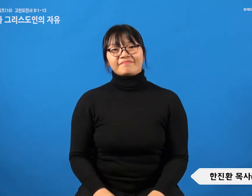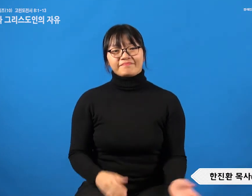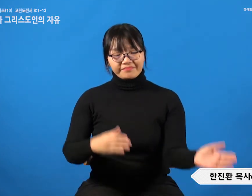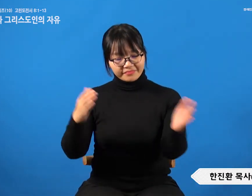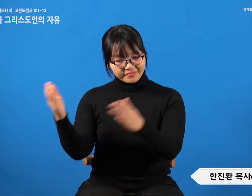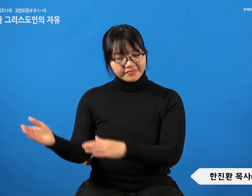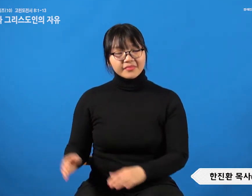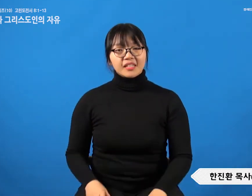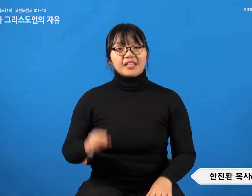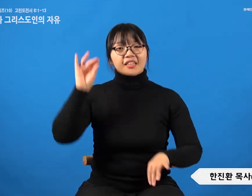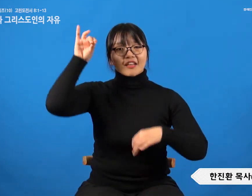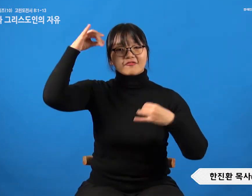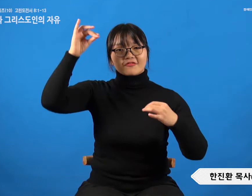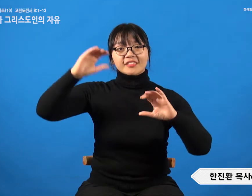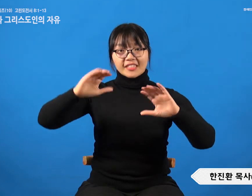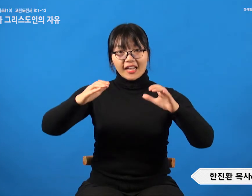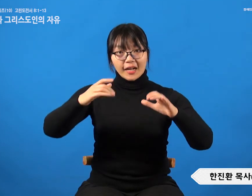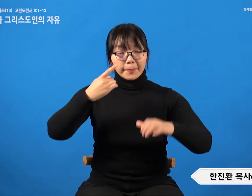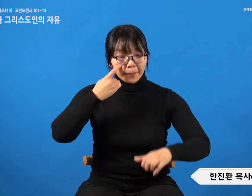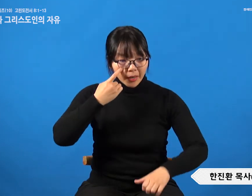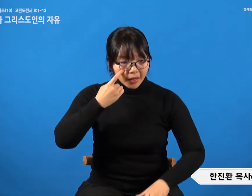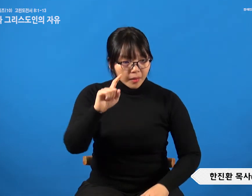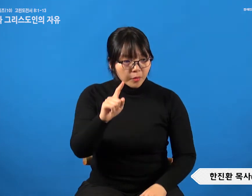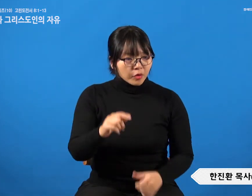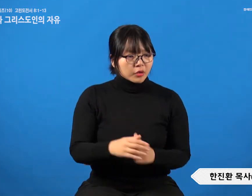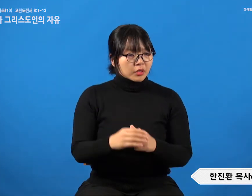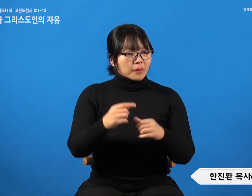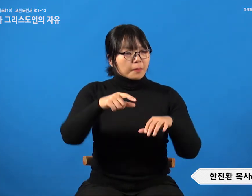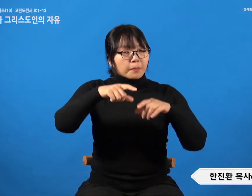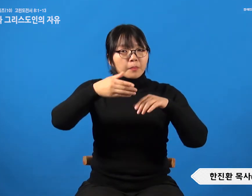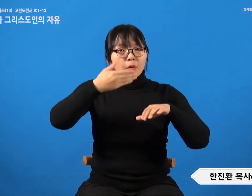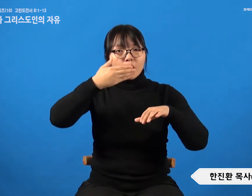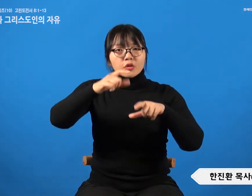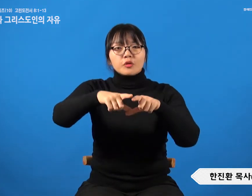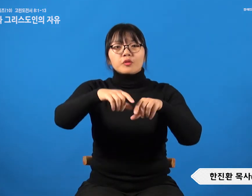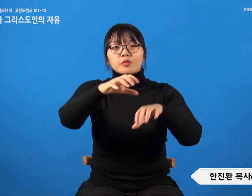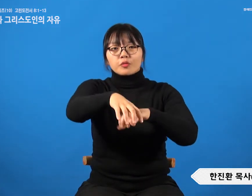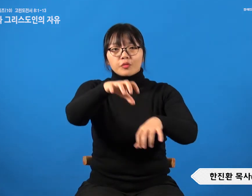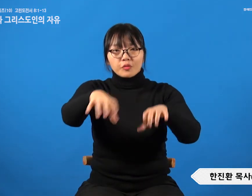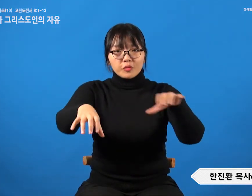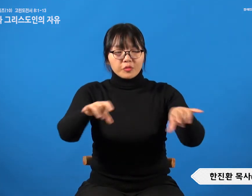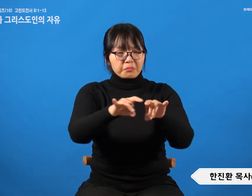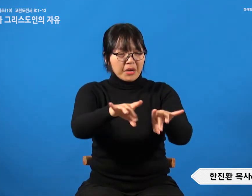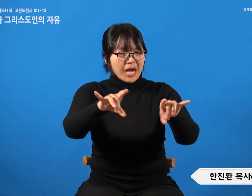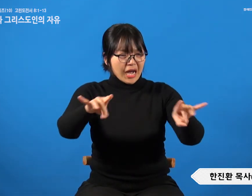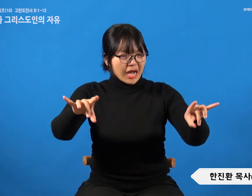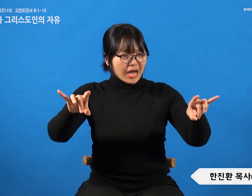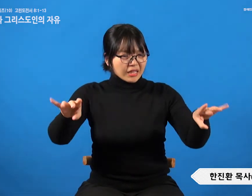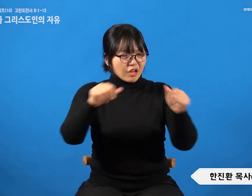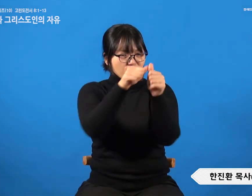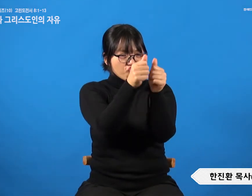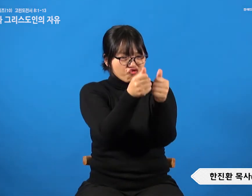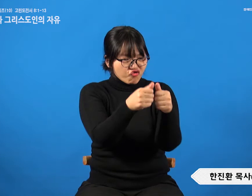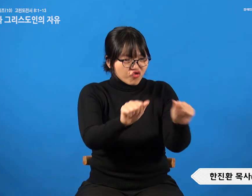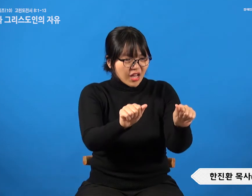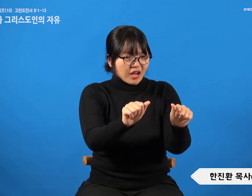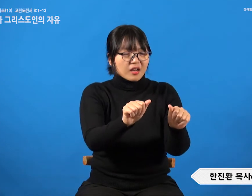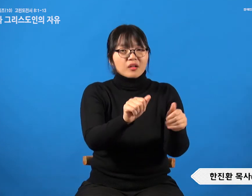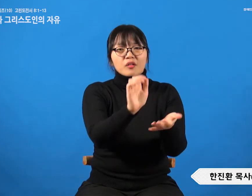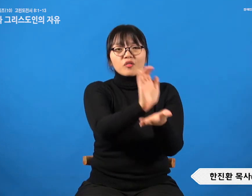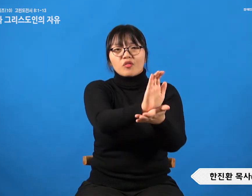태국에 가면 식당들마다 입구에 불상이 서 있는 그런 식당이 많습니다. 워낙 불교의